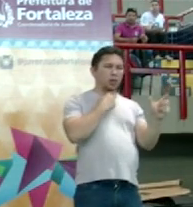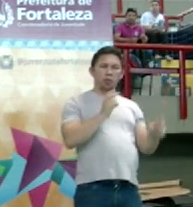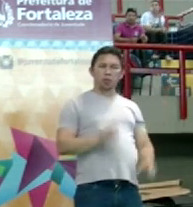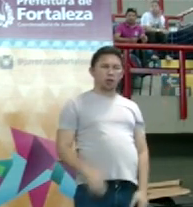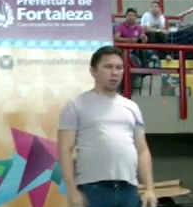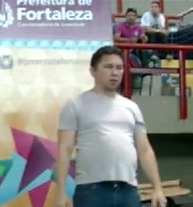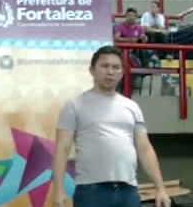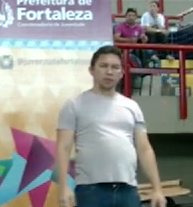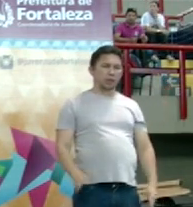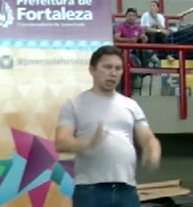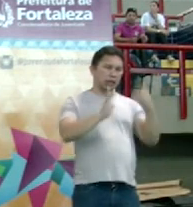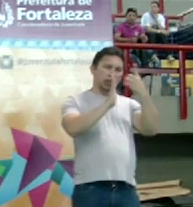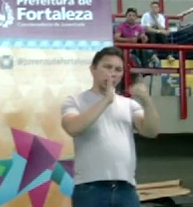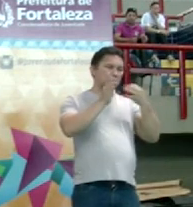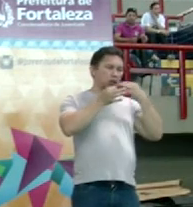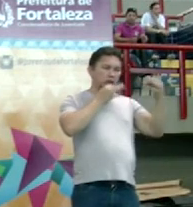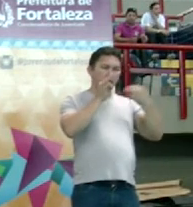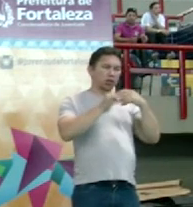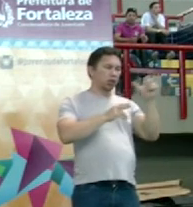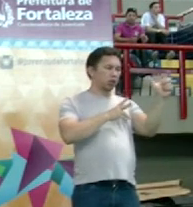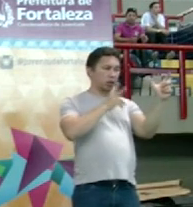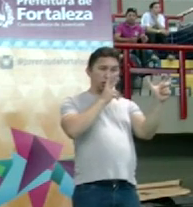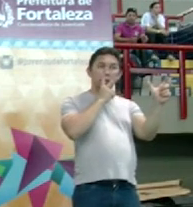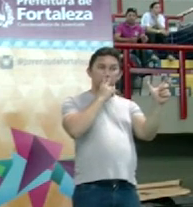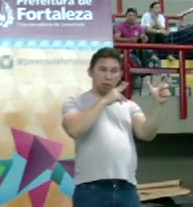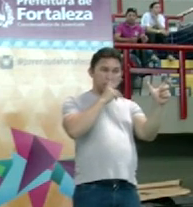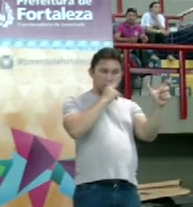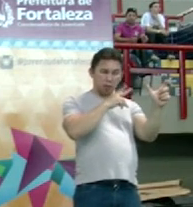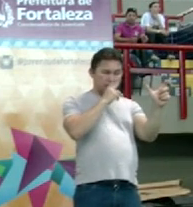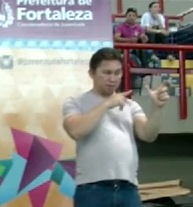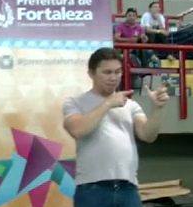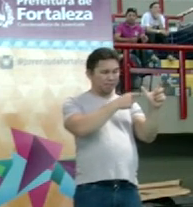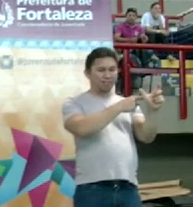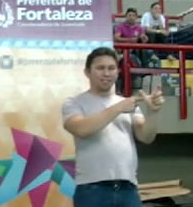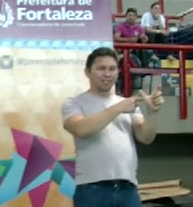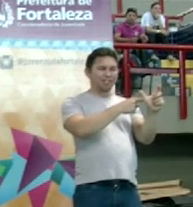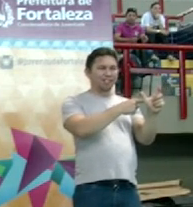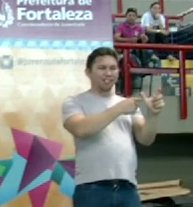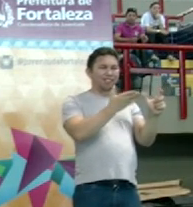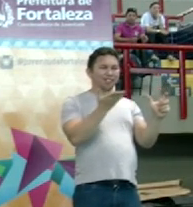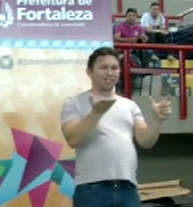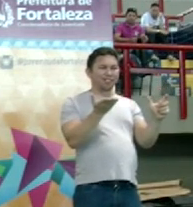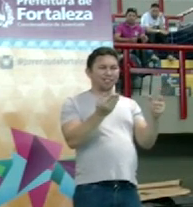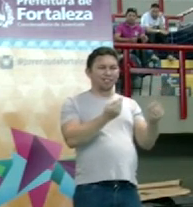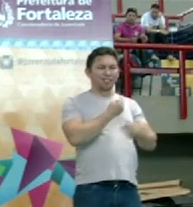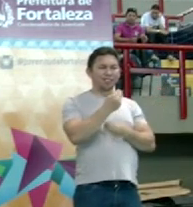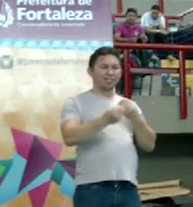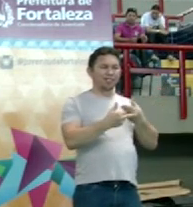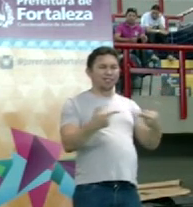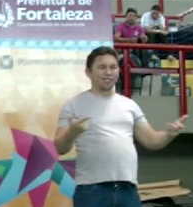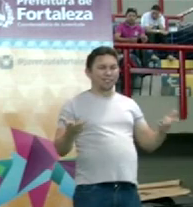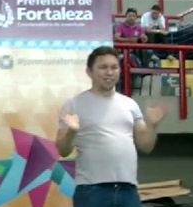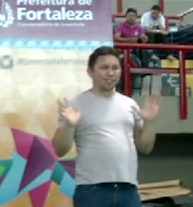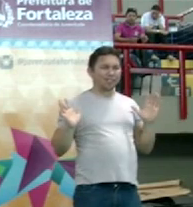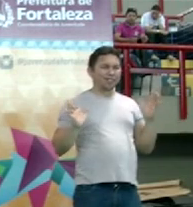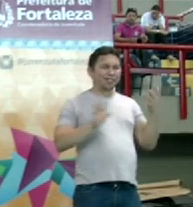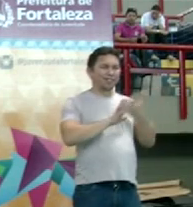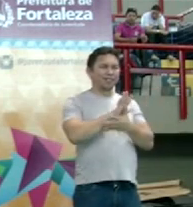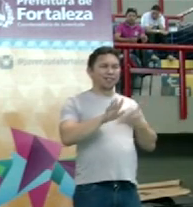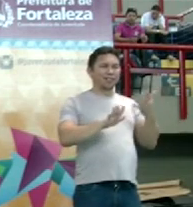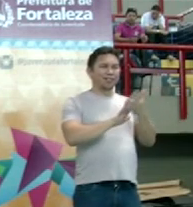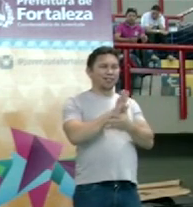dissertativa argumentativa. A repetição de palavras é um critério de crônicas, de